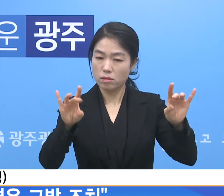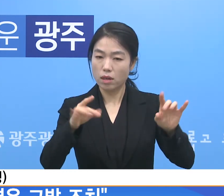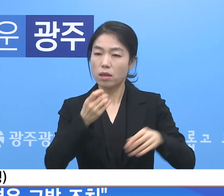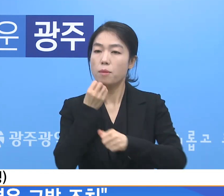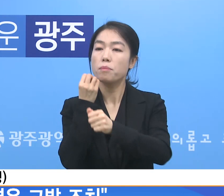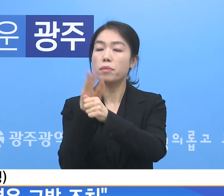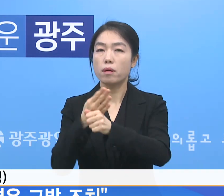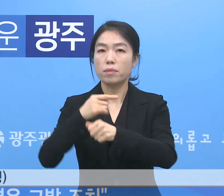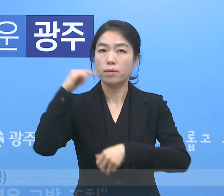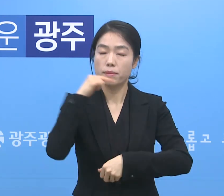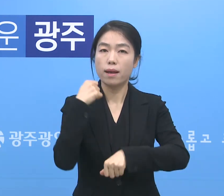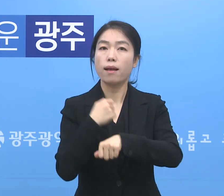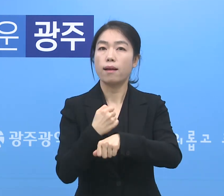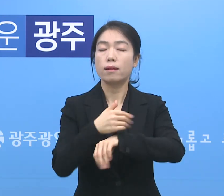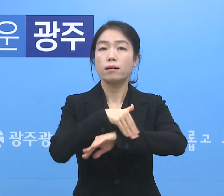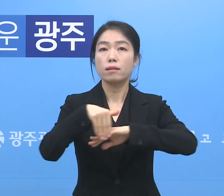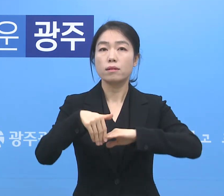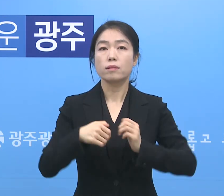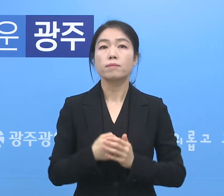강력 대응할 것입니다.